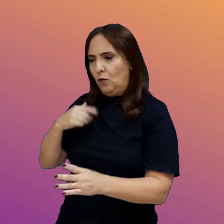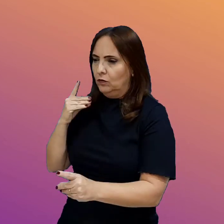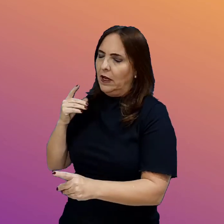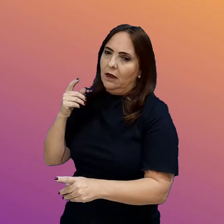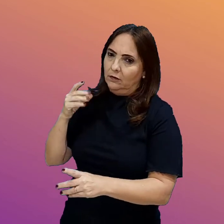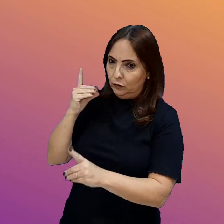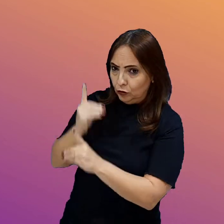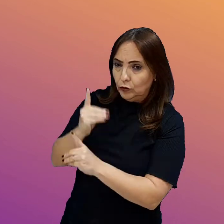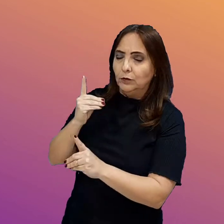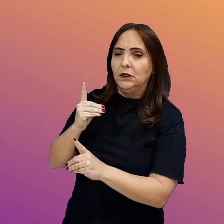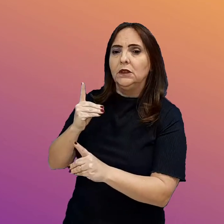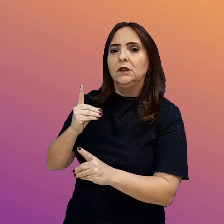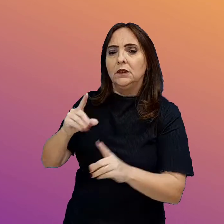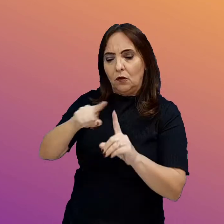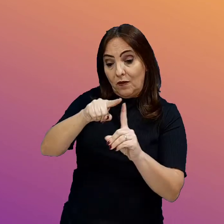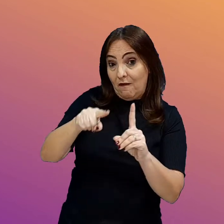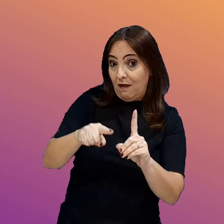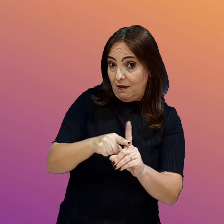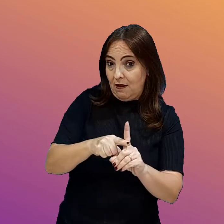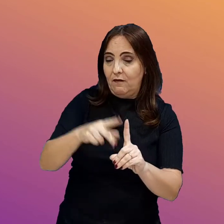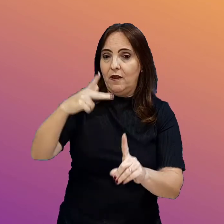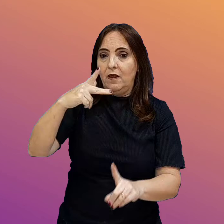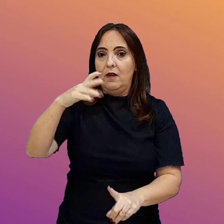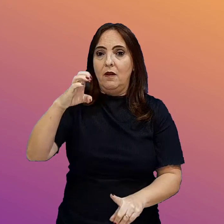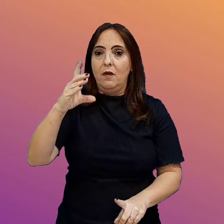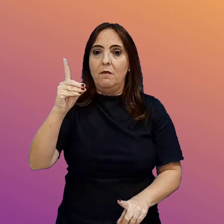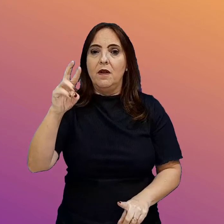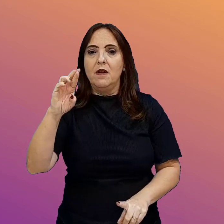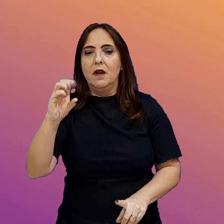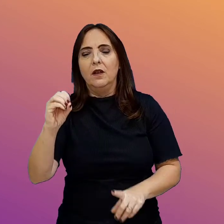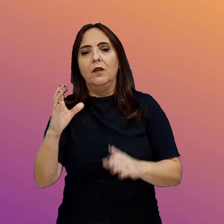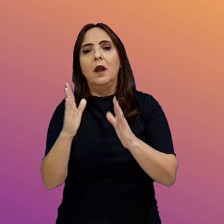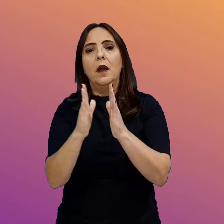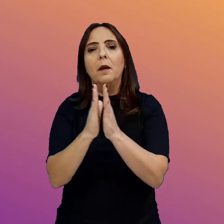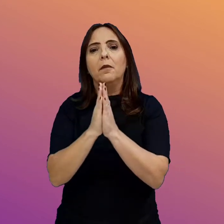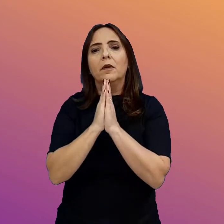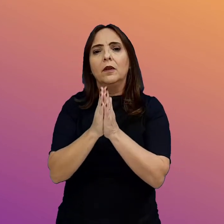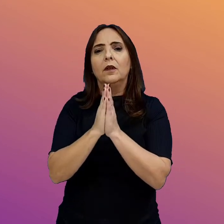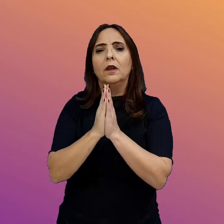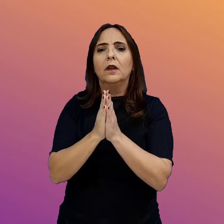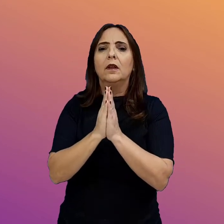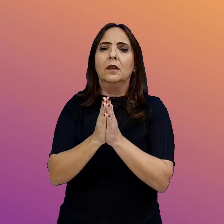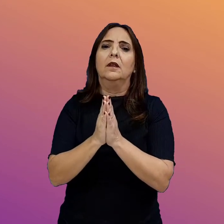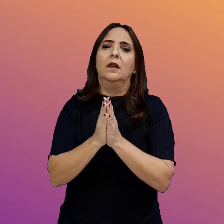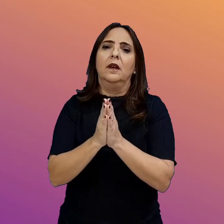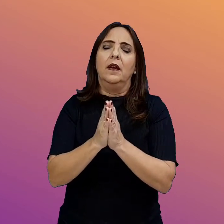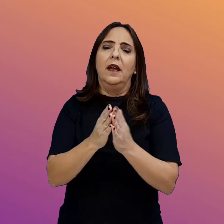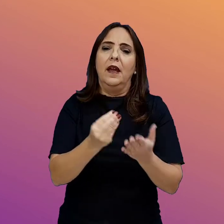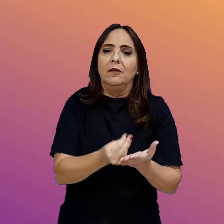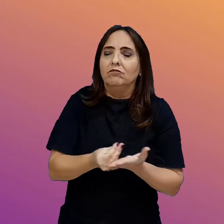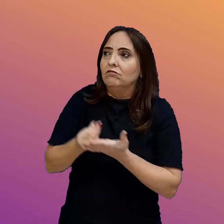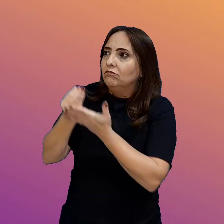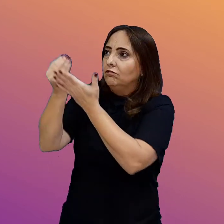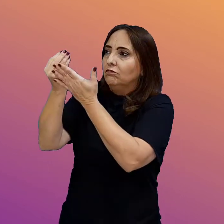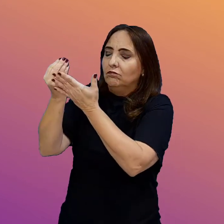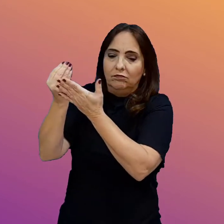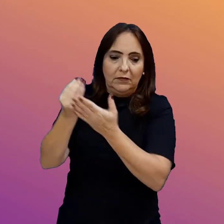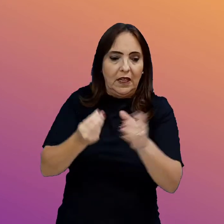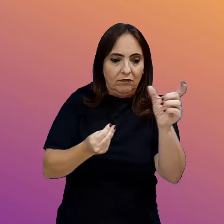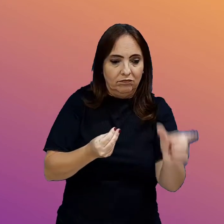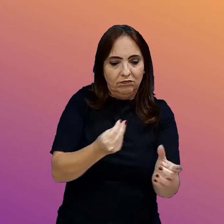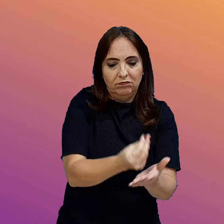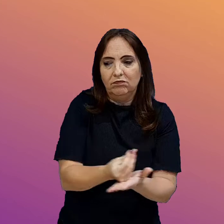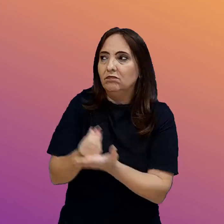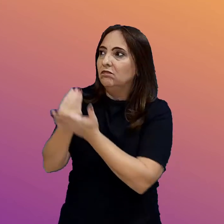grávida, né, primeiro do Pedro, a minha oração foi de entrega da vida dele a Deus.